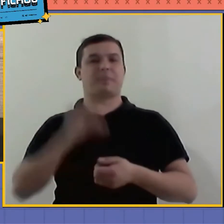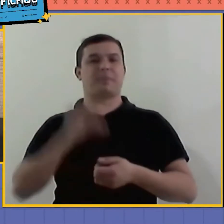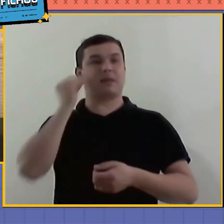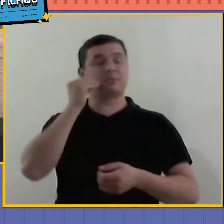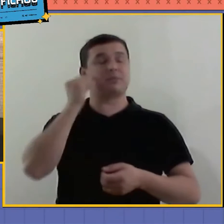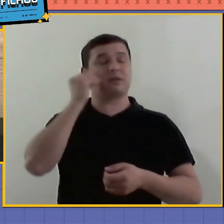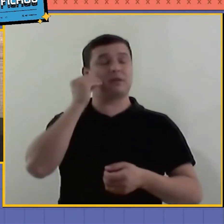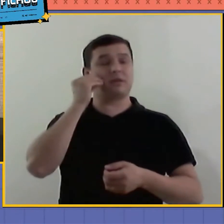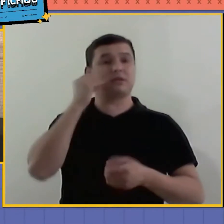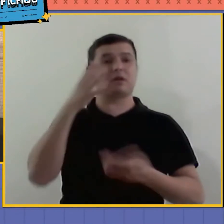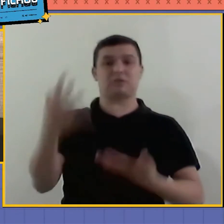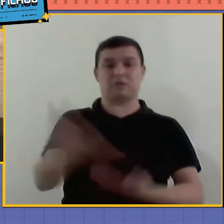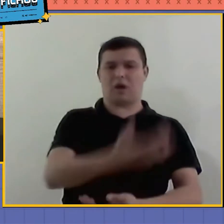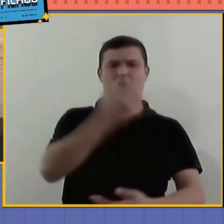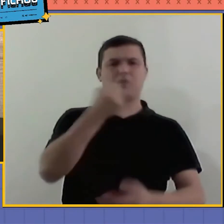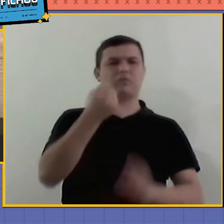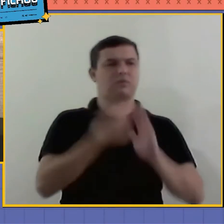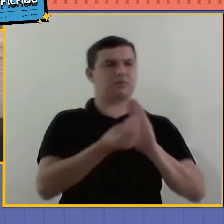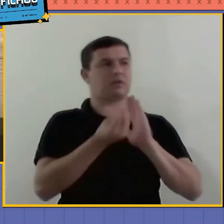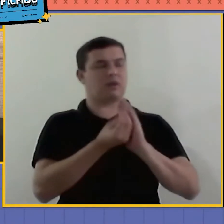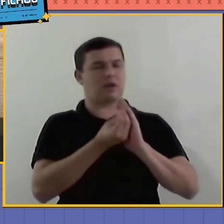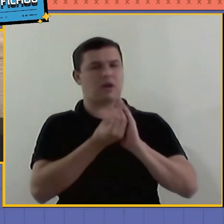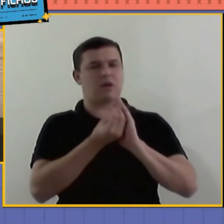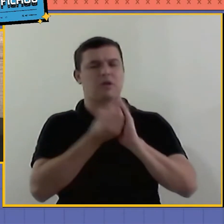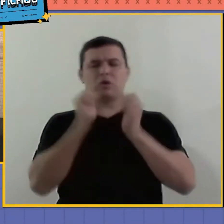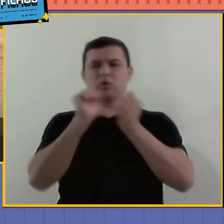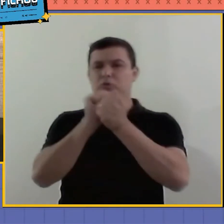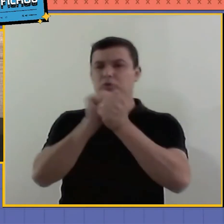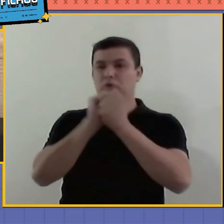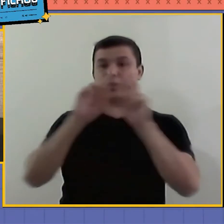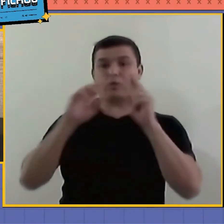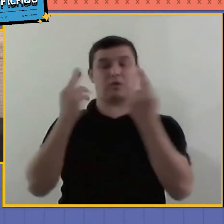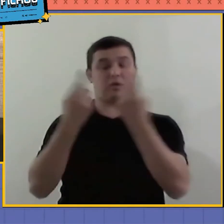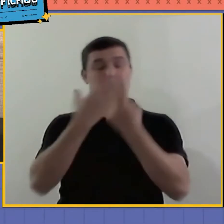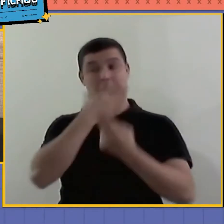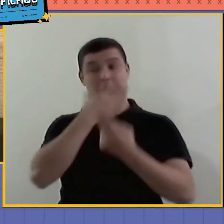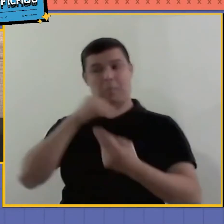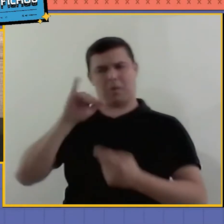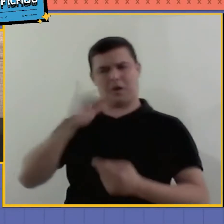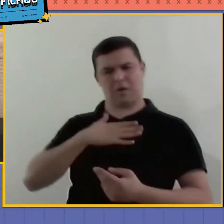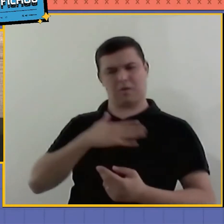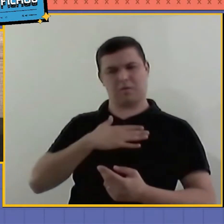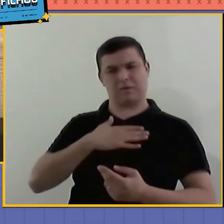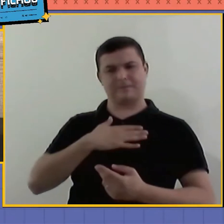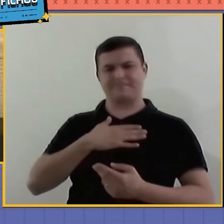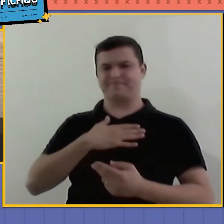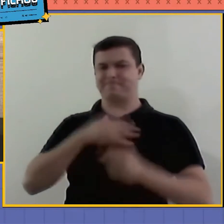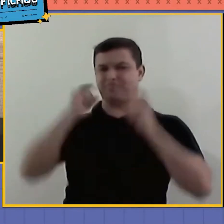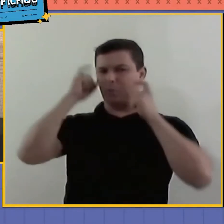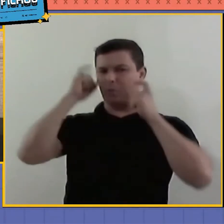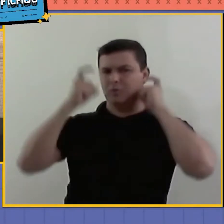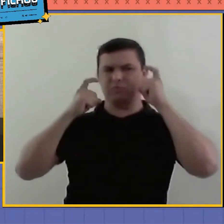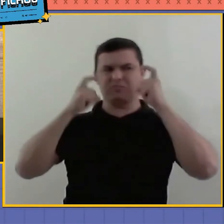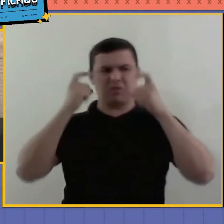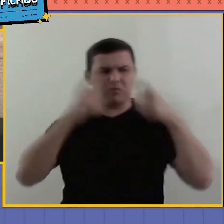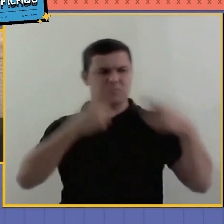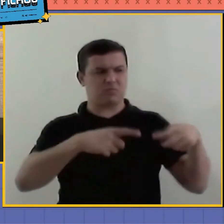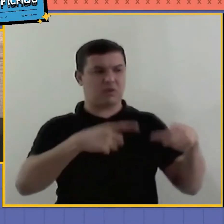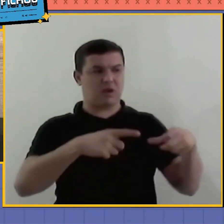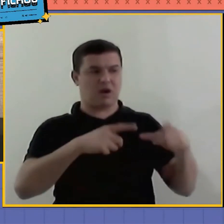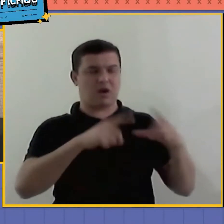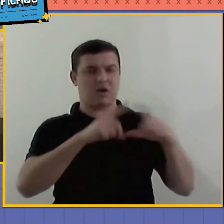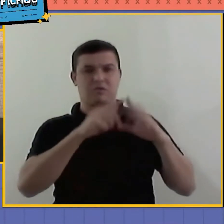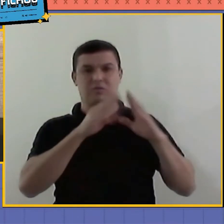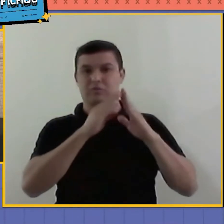e comecei a me reunir meus pais ficaram muito preocupados que lugar é esse hoje meu filho tá indo lembre-se eu era